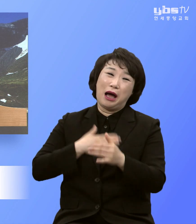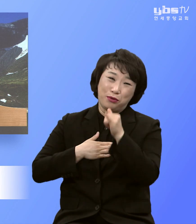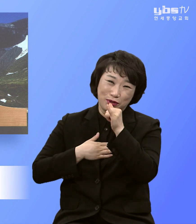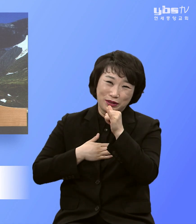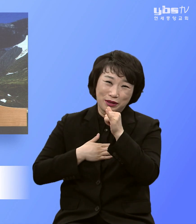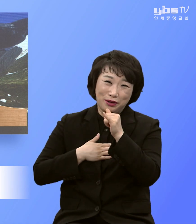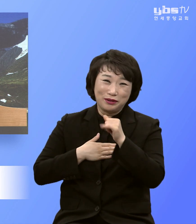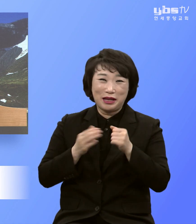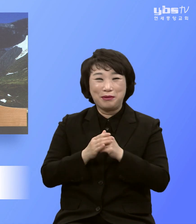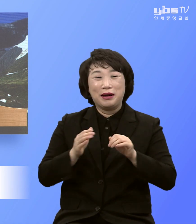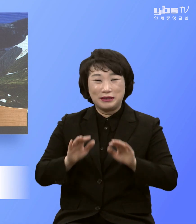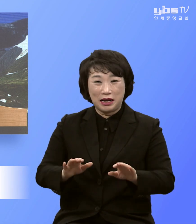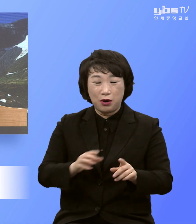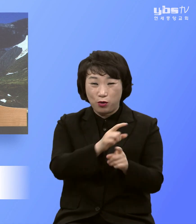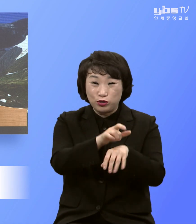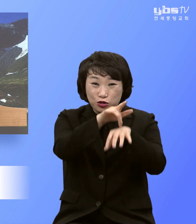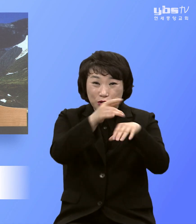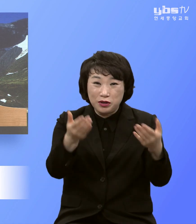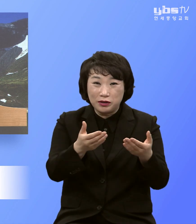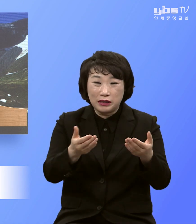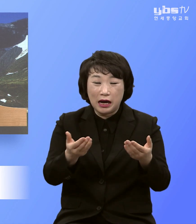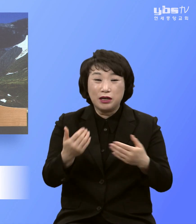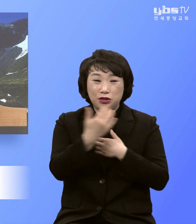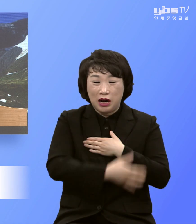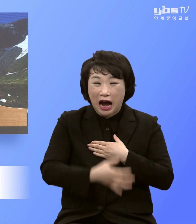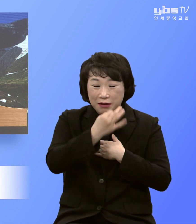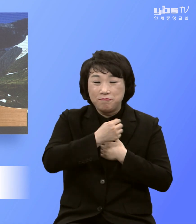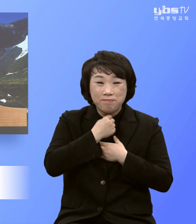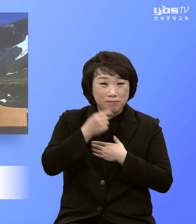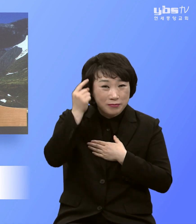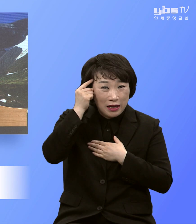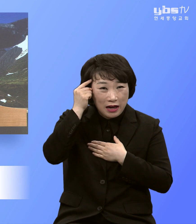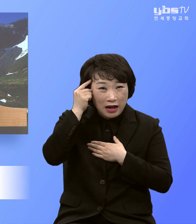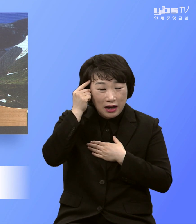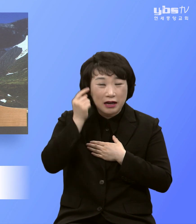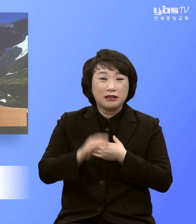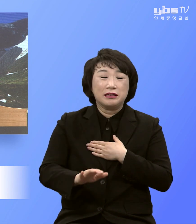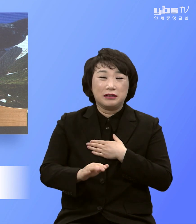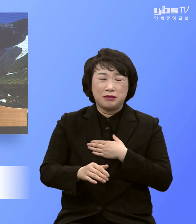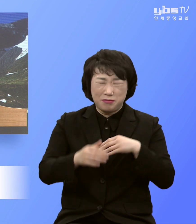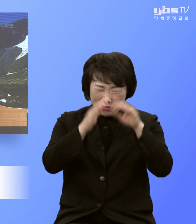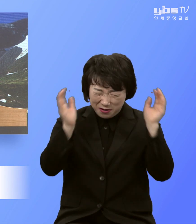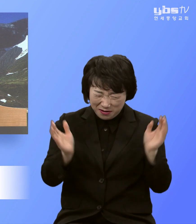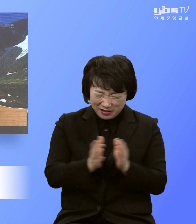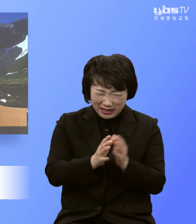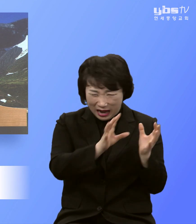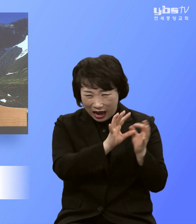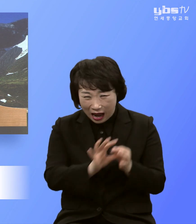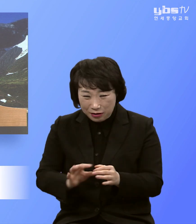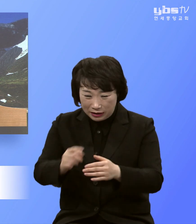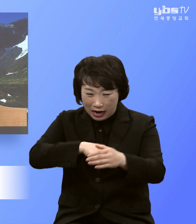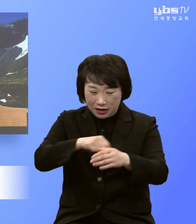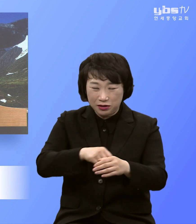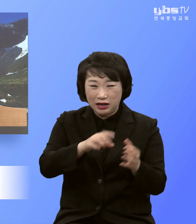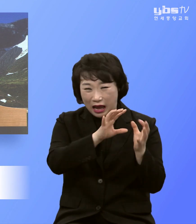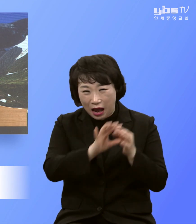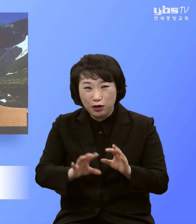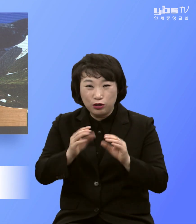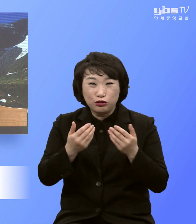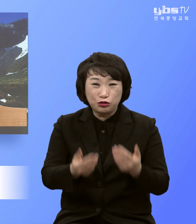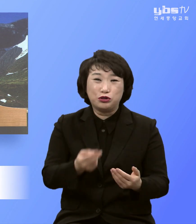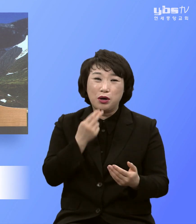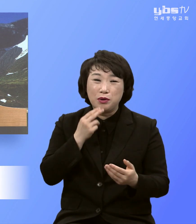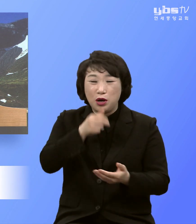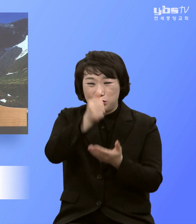때문에 마귀, 사단, 귀신, 육신, 혈과, 정욕과 생각과 요구가 쉬지 않고 내 속에서 죄를 생산할